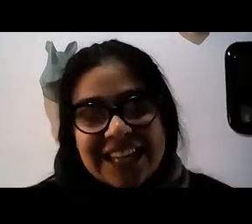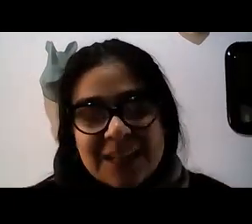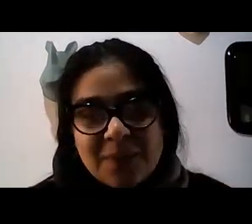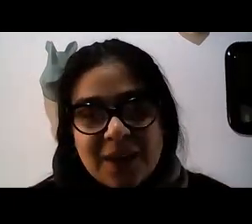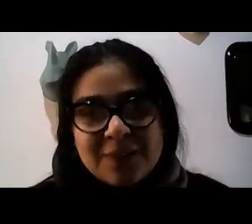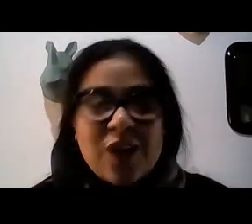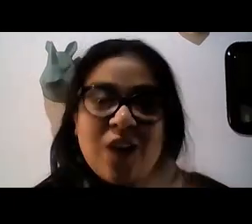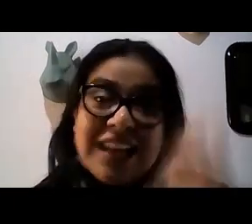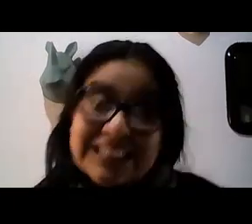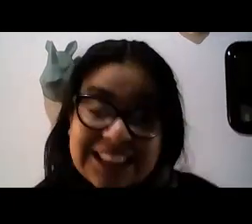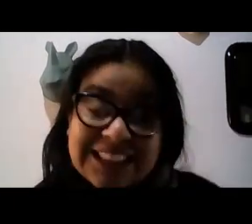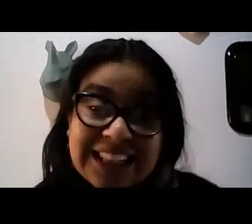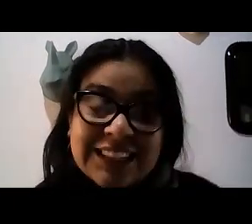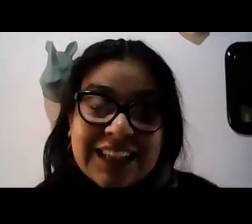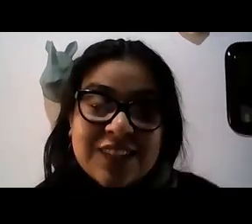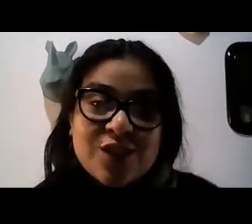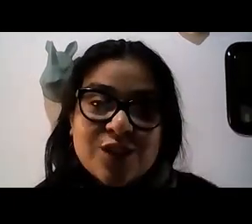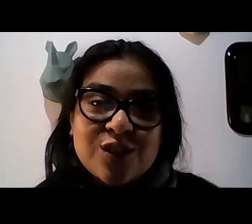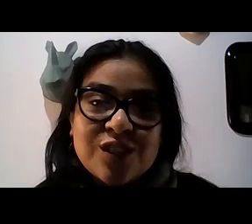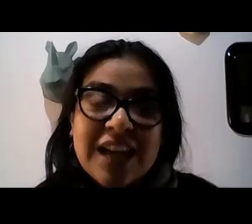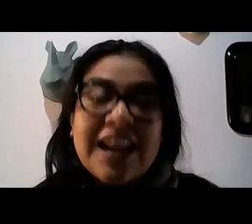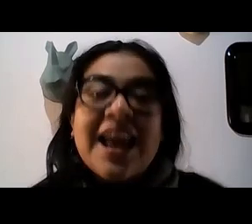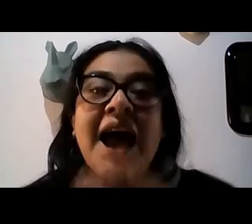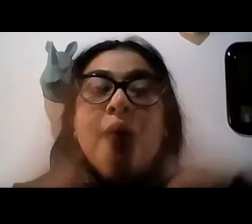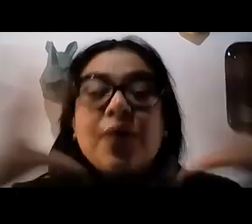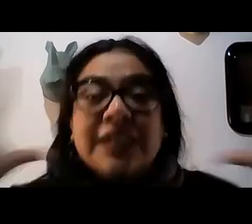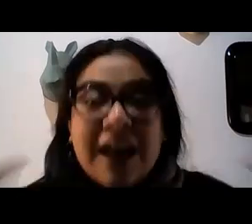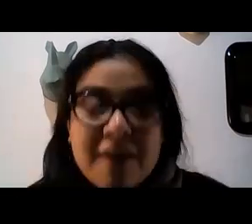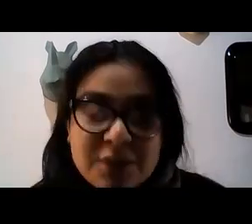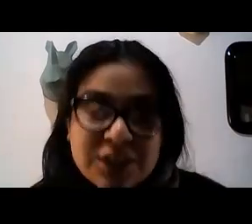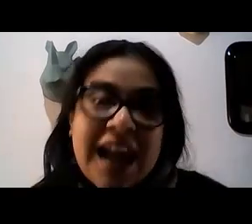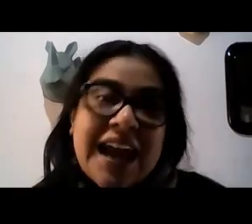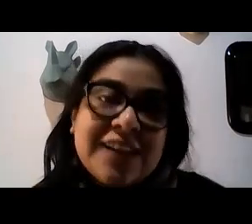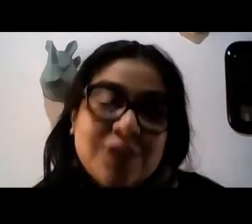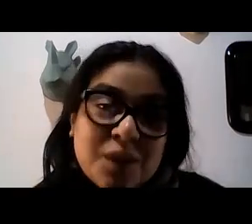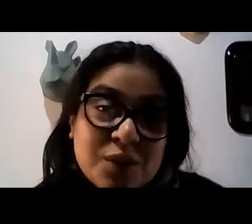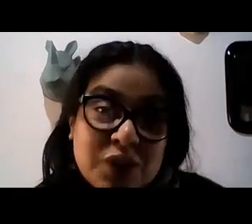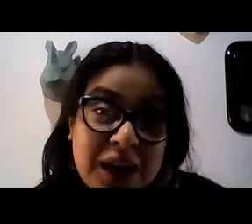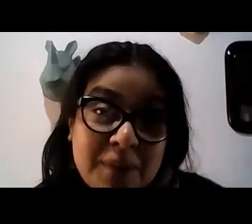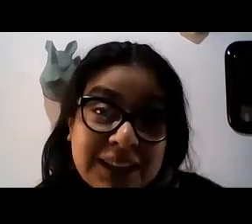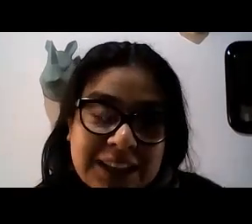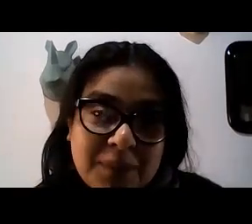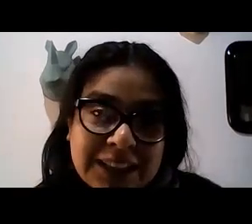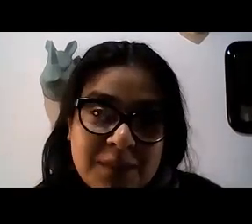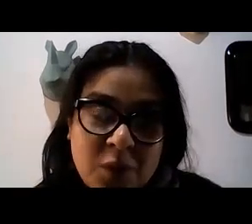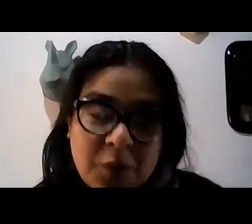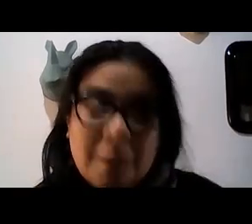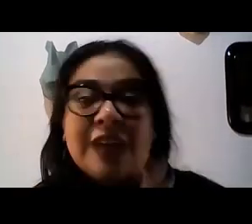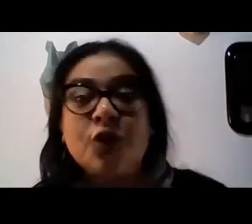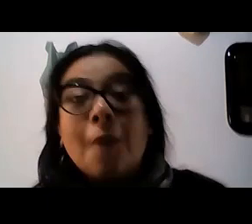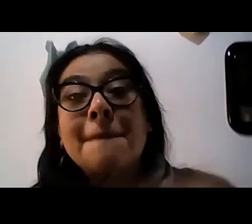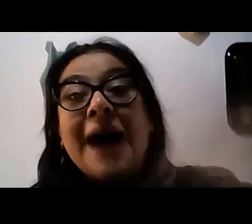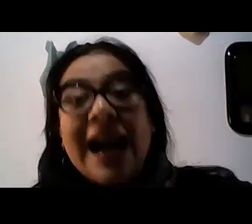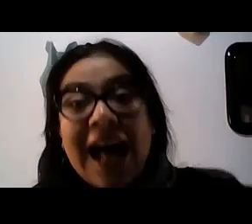el equipo del museo y la Secretaría de Integración Social, abordábamos la gestión emocional a partir del patrimonio,